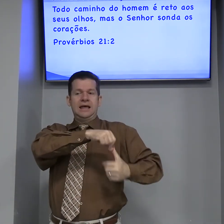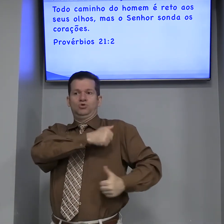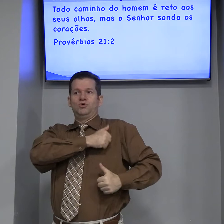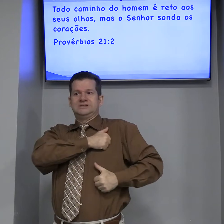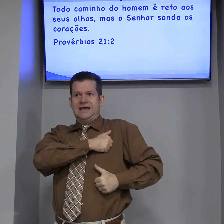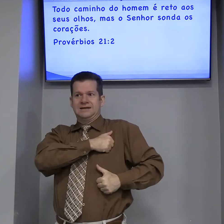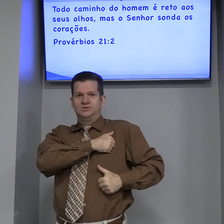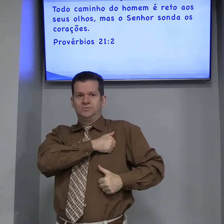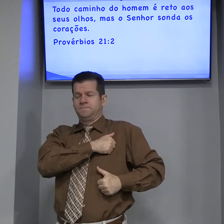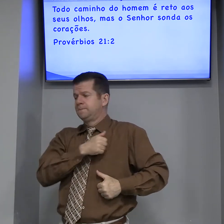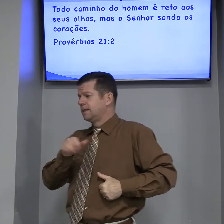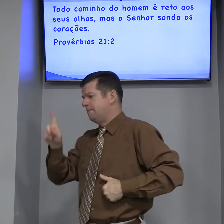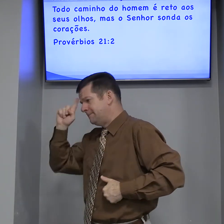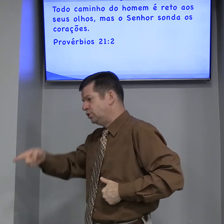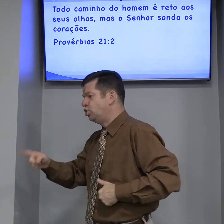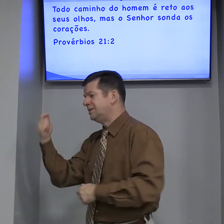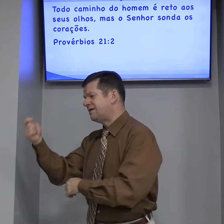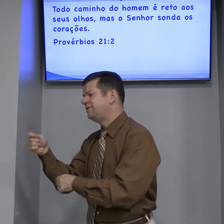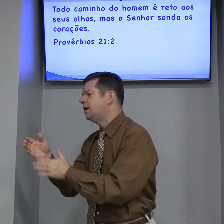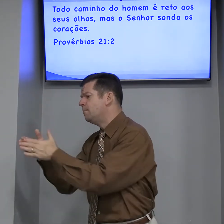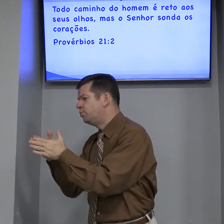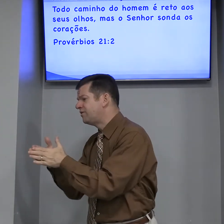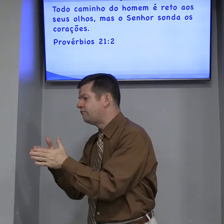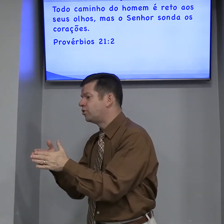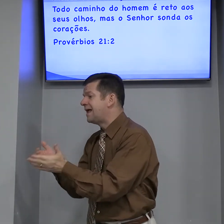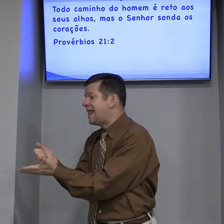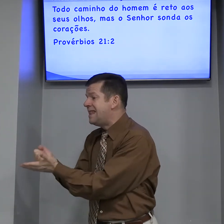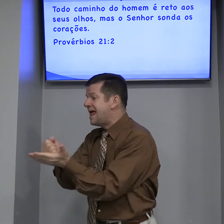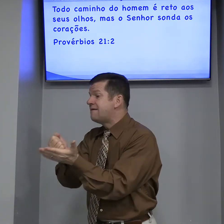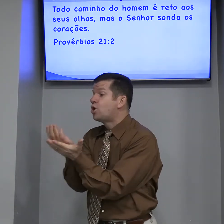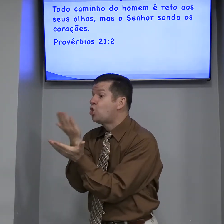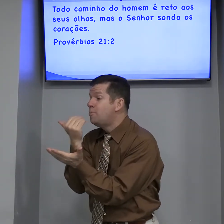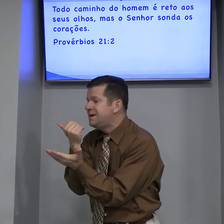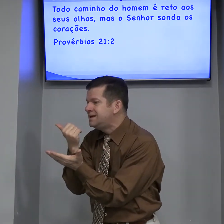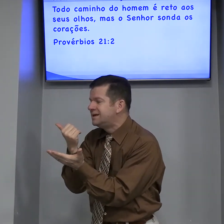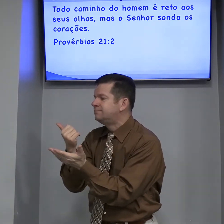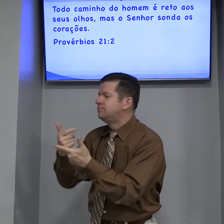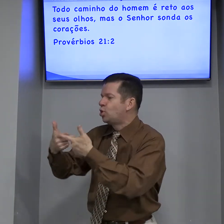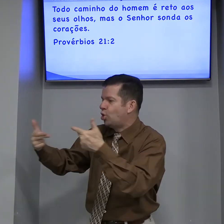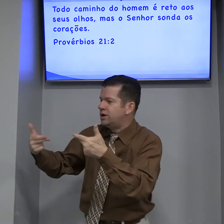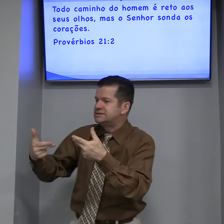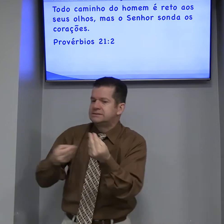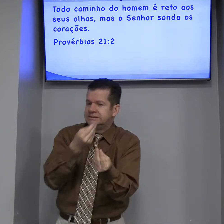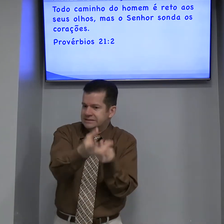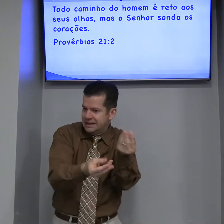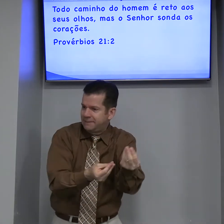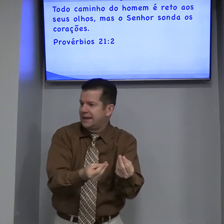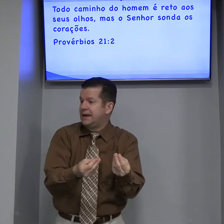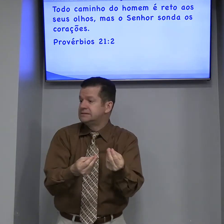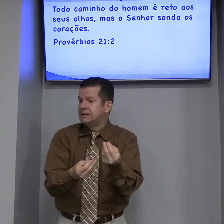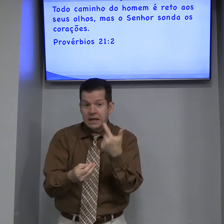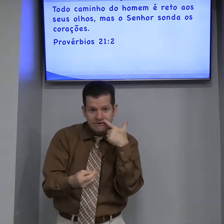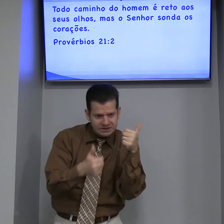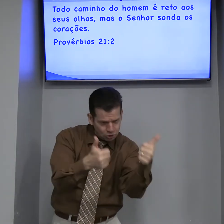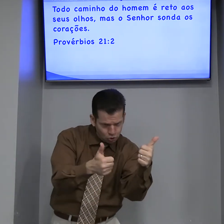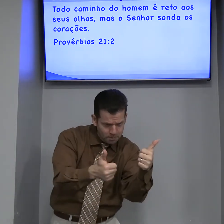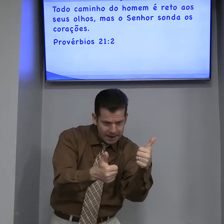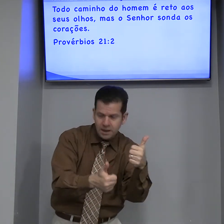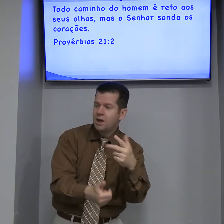dentro do exército. Mandou Davi, por favor, leva comida, coisas, dê para eles. Vê se está tudo bem